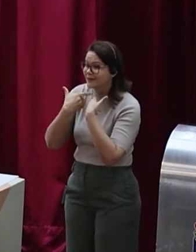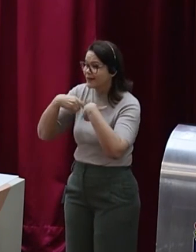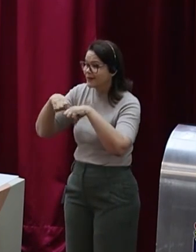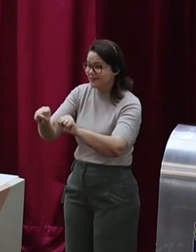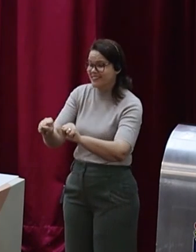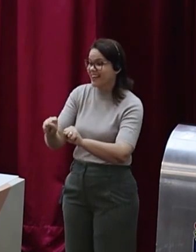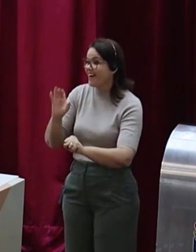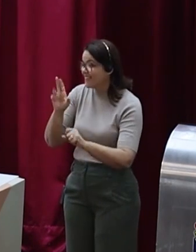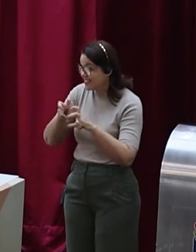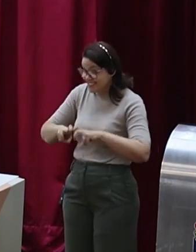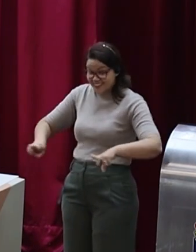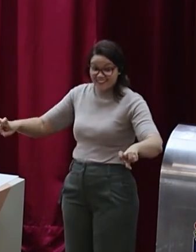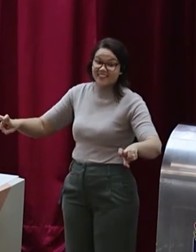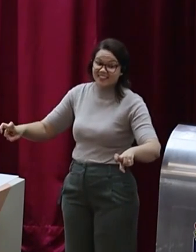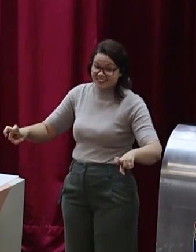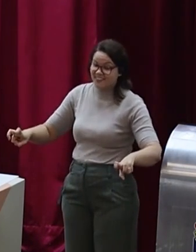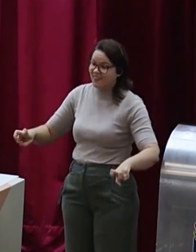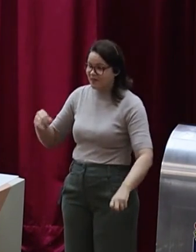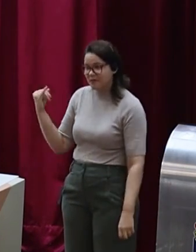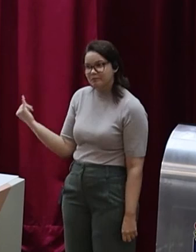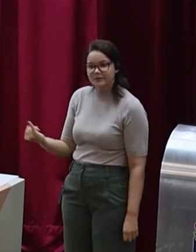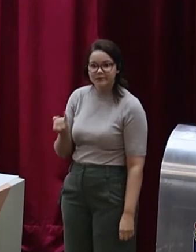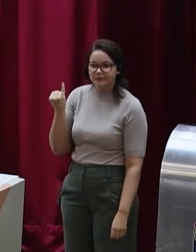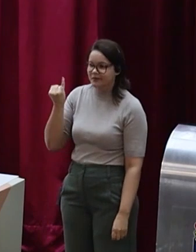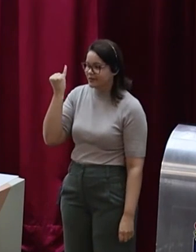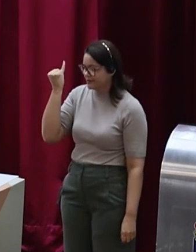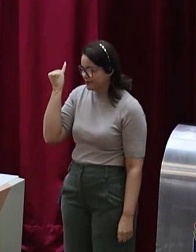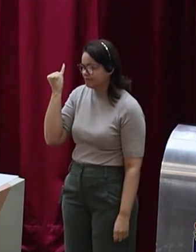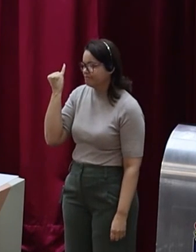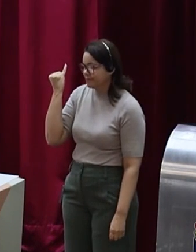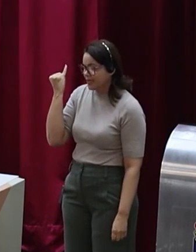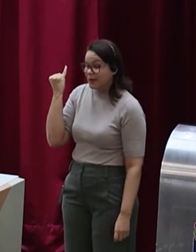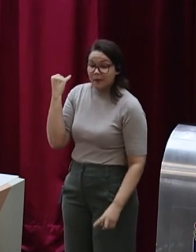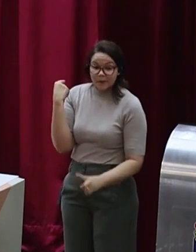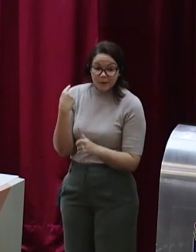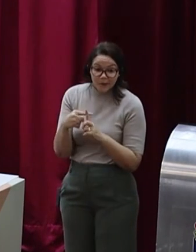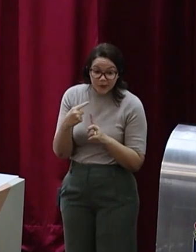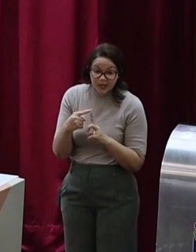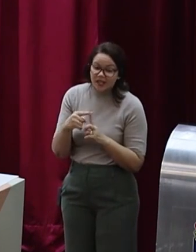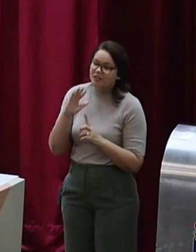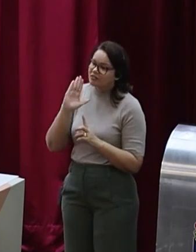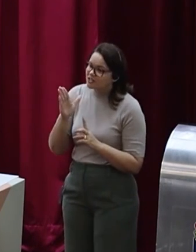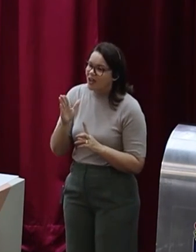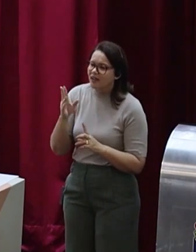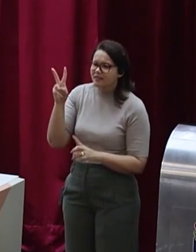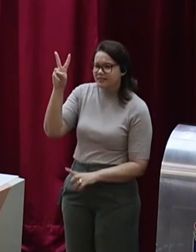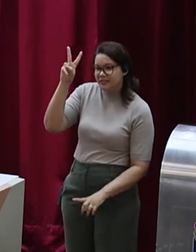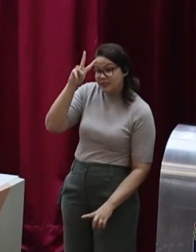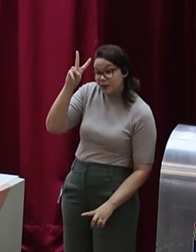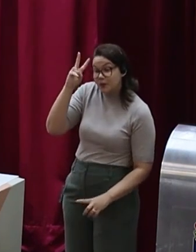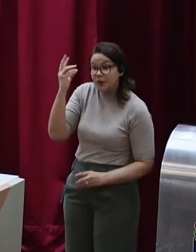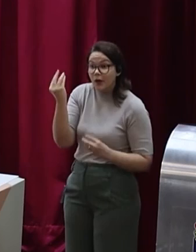Mas essa mesa, para mim, foi um turning point, porque eu já venho desde o início, desde segunda-feira, vendo